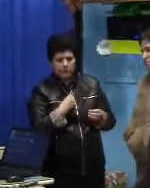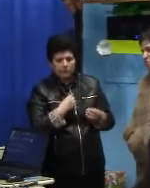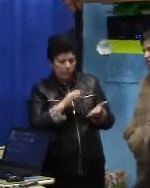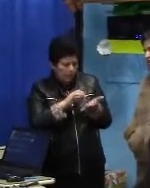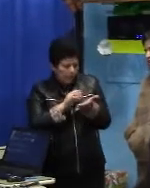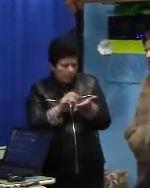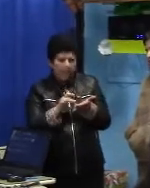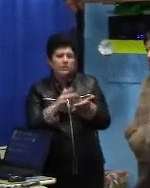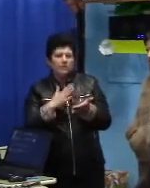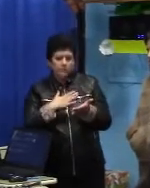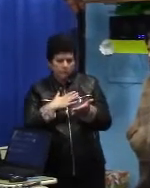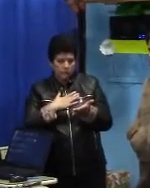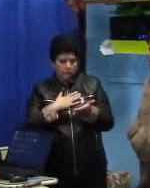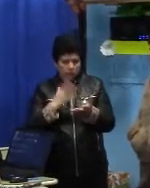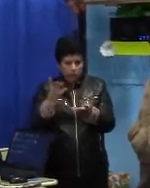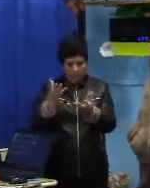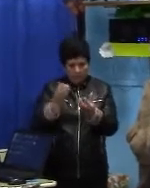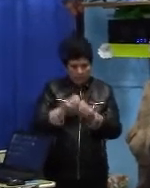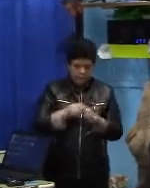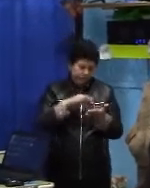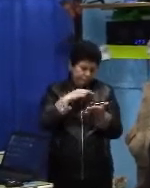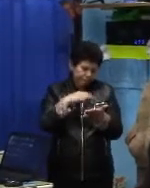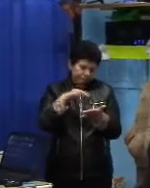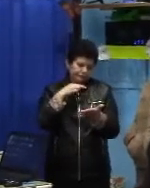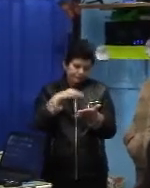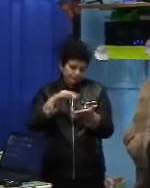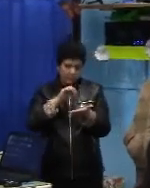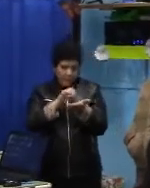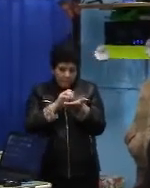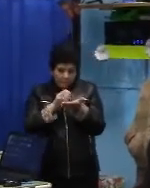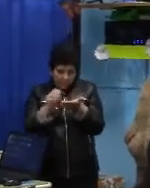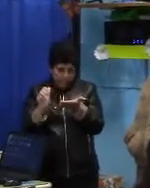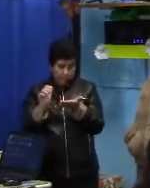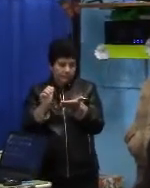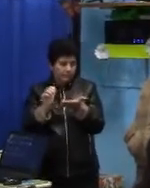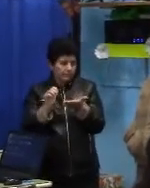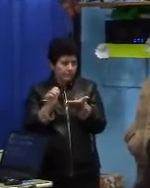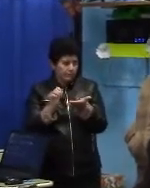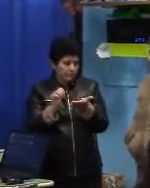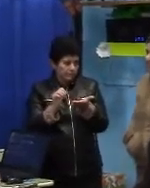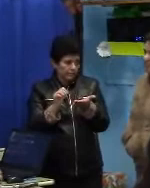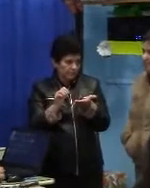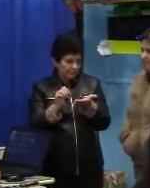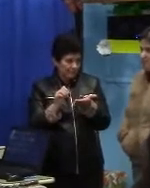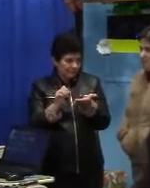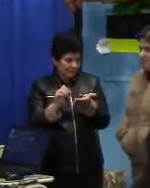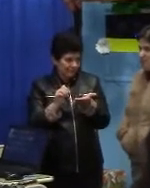que uno pueda, o la lectura, vamos a decirlo, uno pueda,